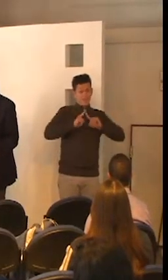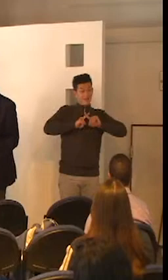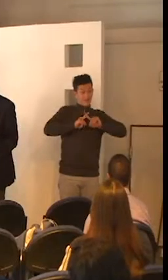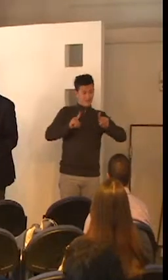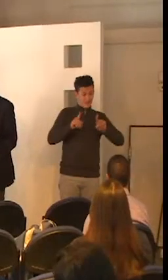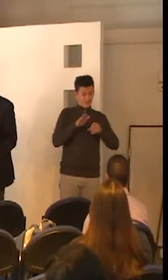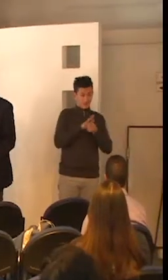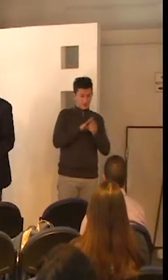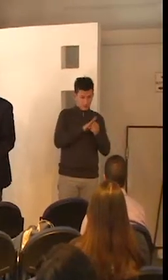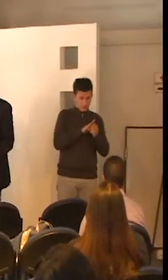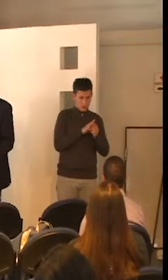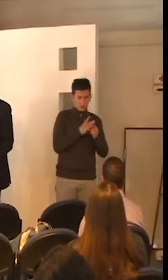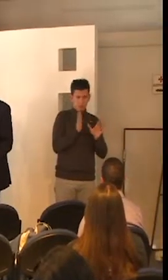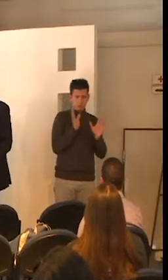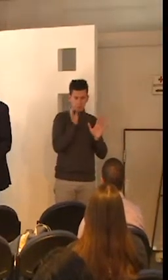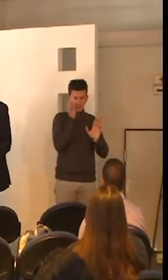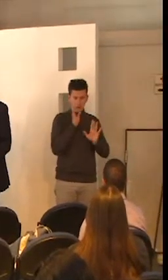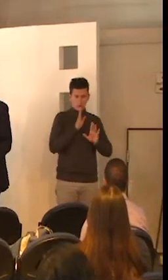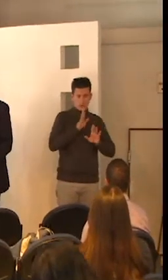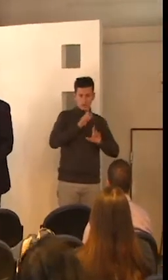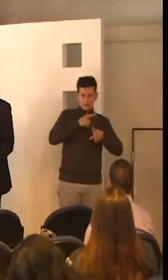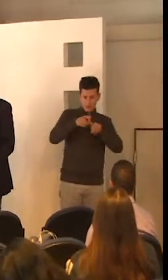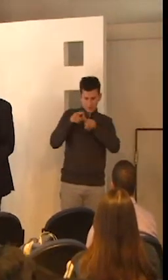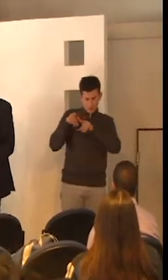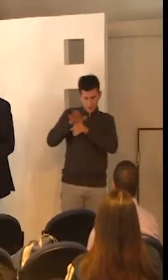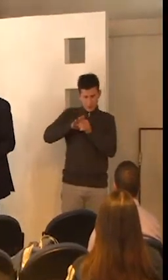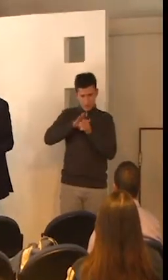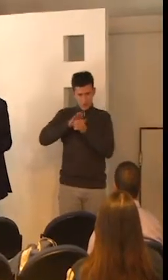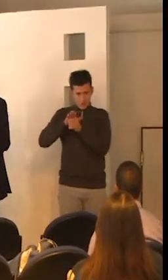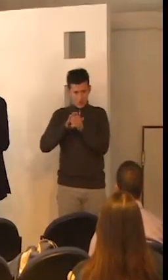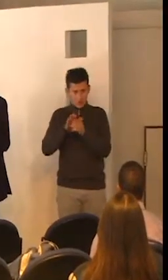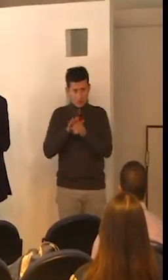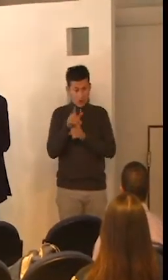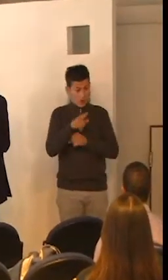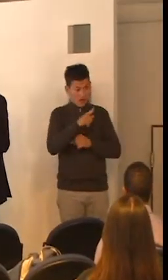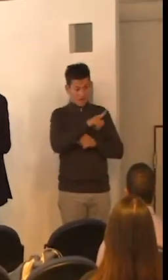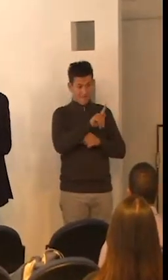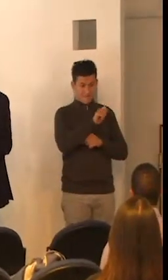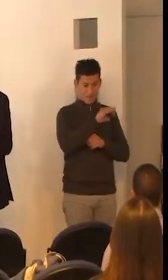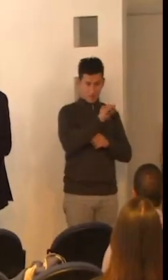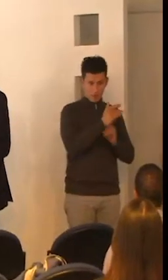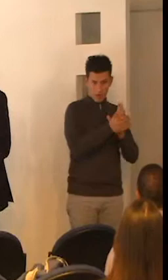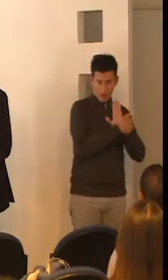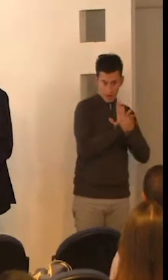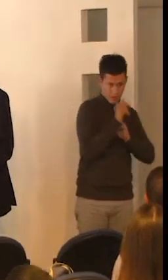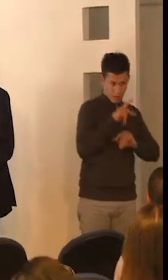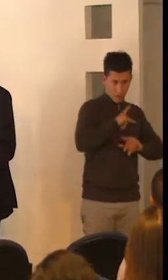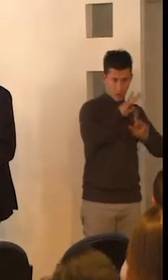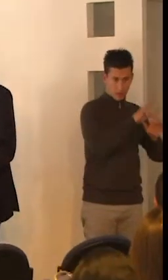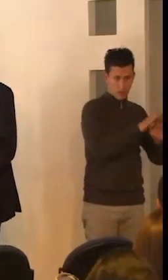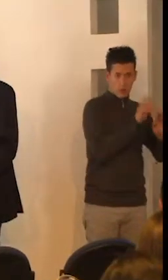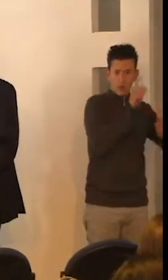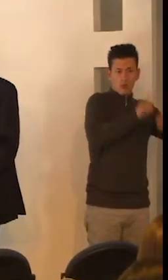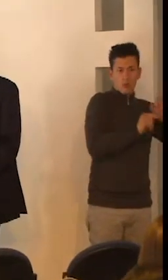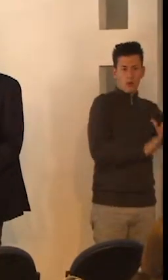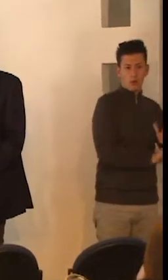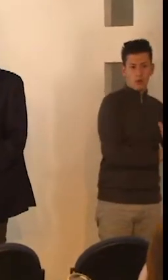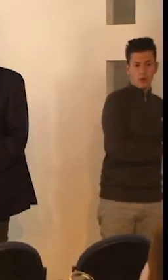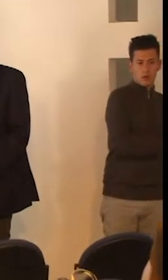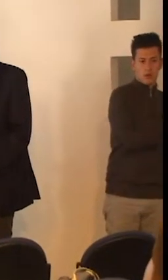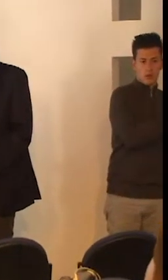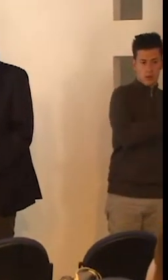distintas circunstancias esa facultad no se pueda ir desarrollando a lo largo de la vida, y